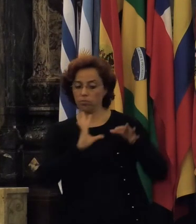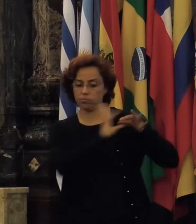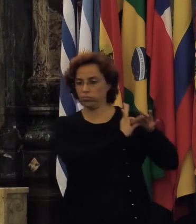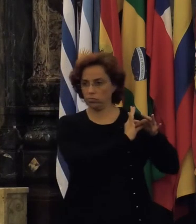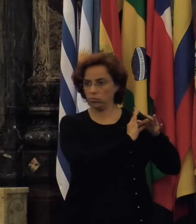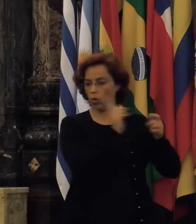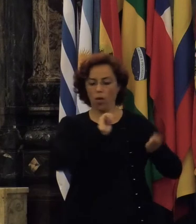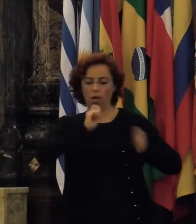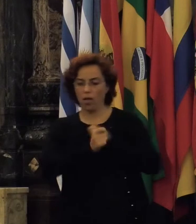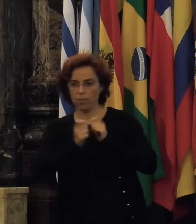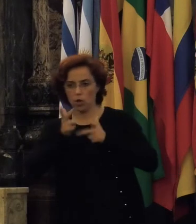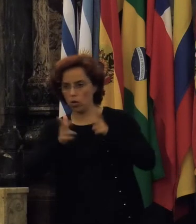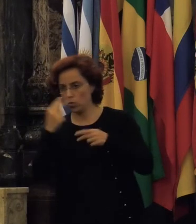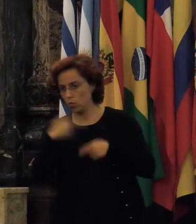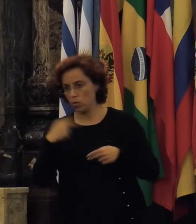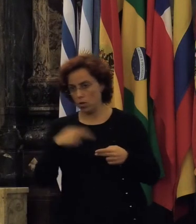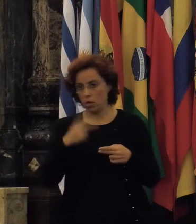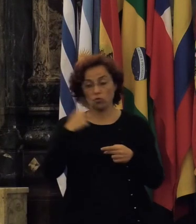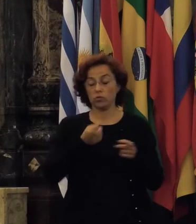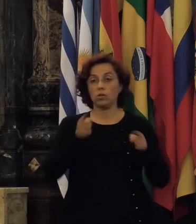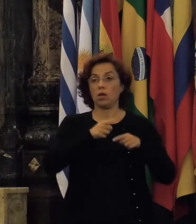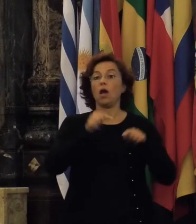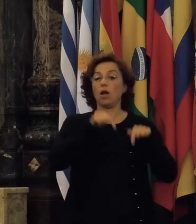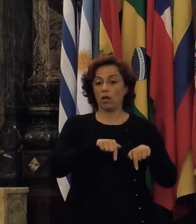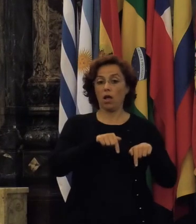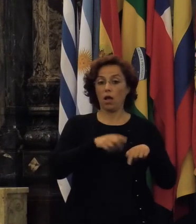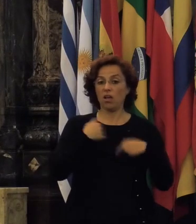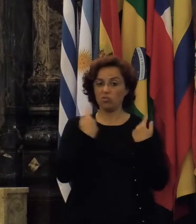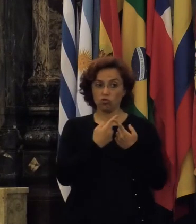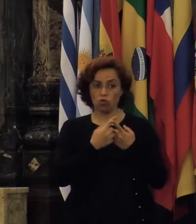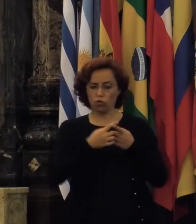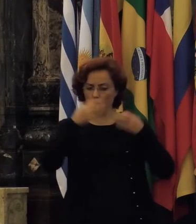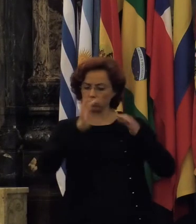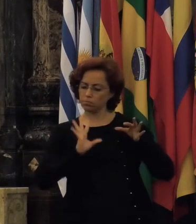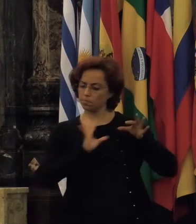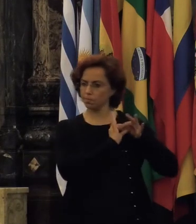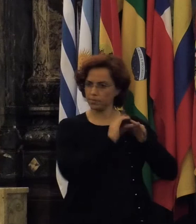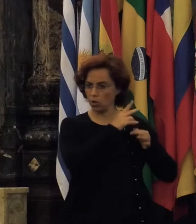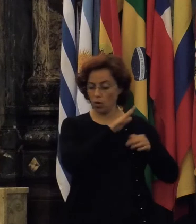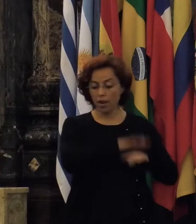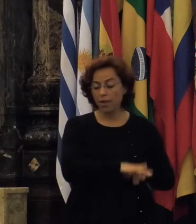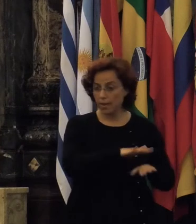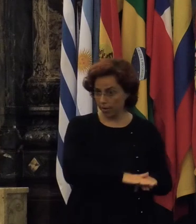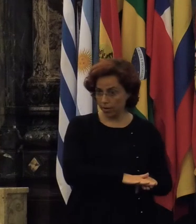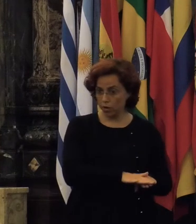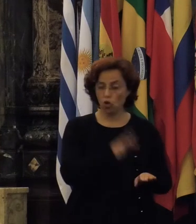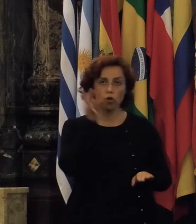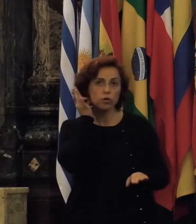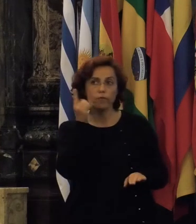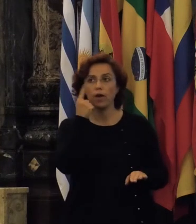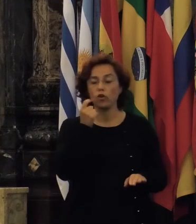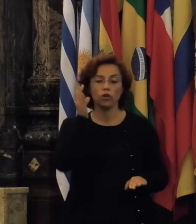Entonces, acá nos vuelve la cuestión. ¿Somos fieles a aquello que un niño, una